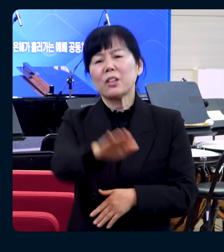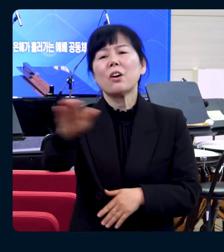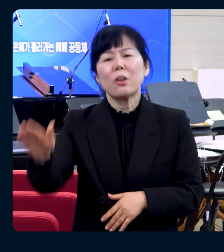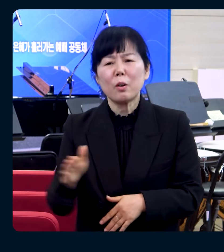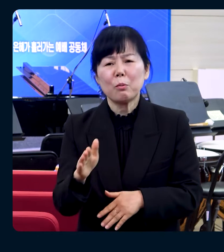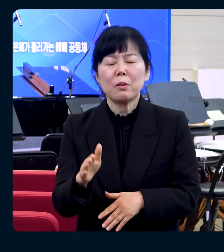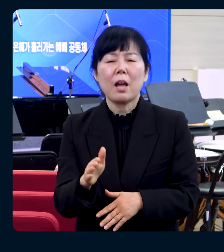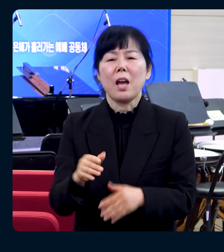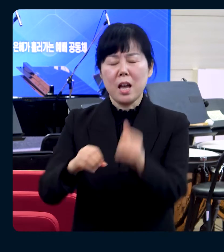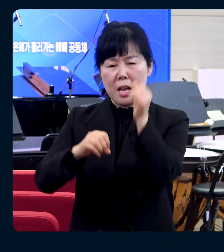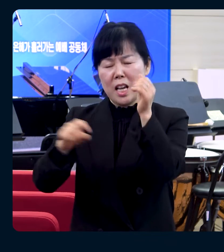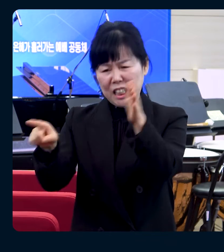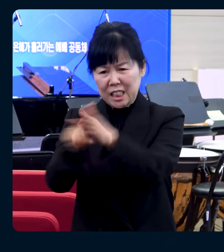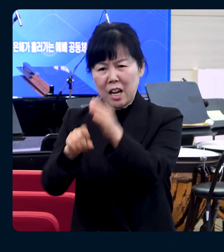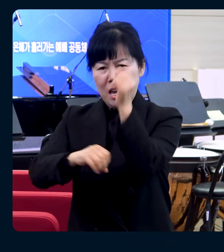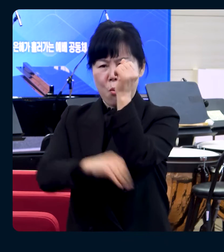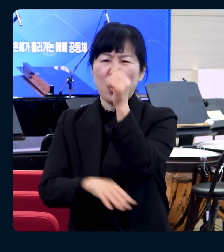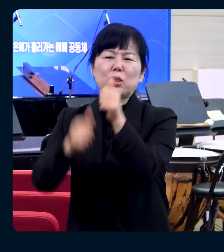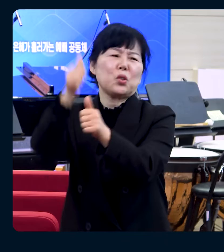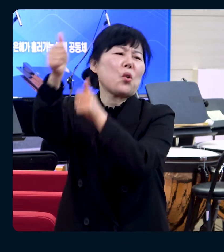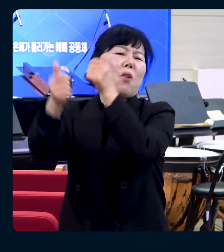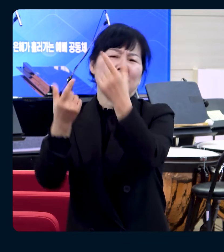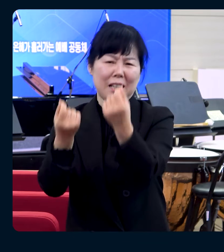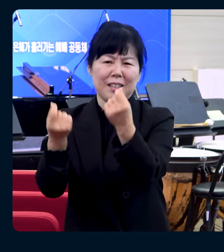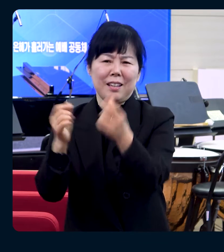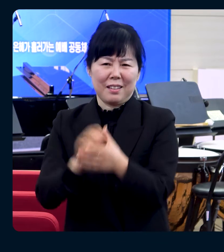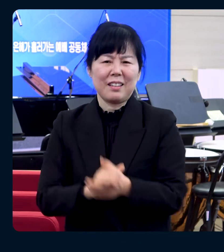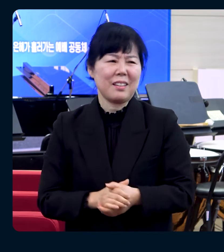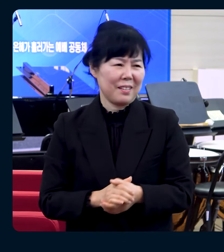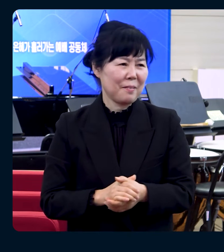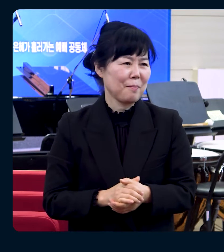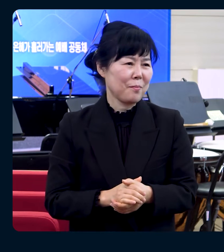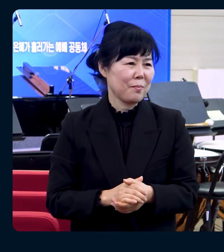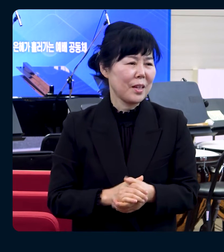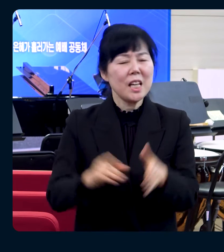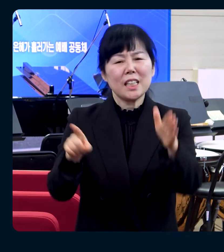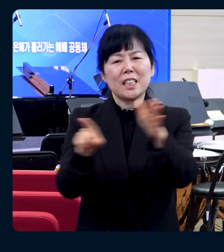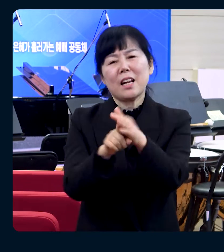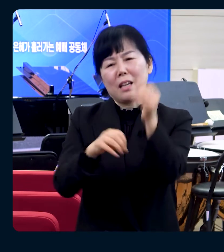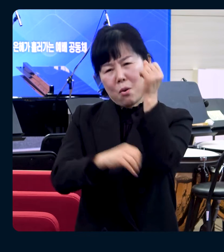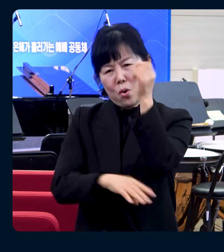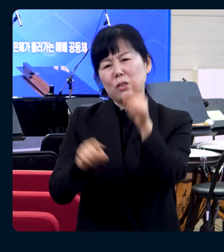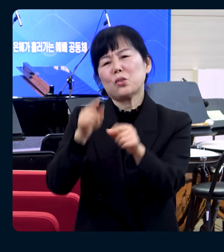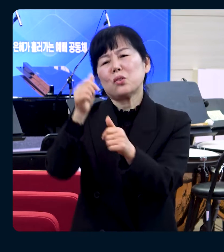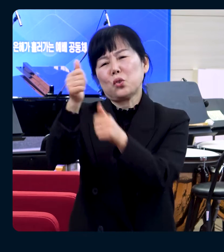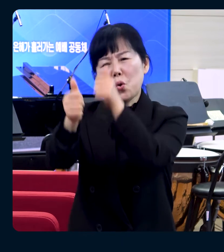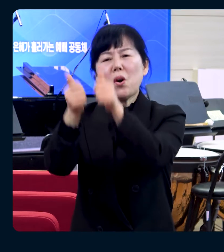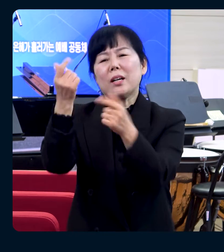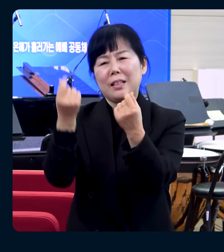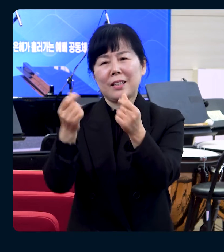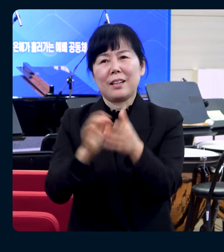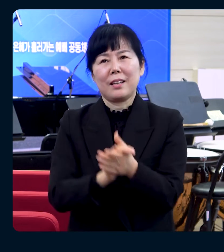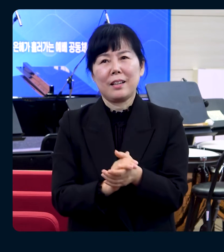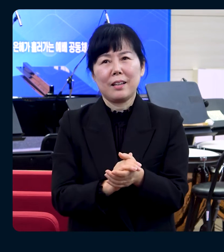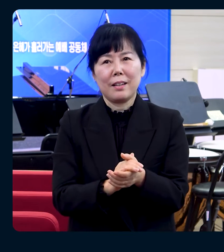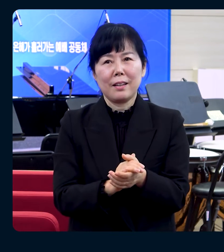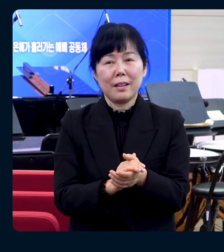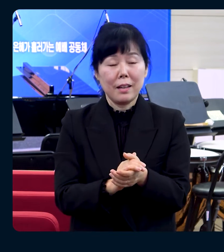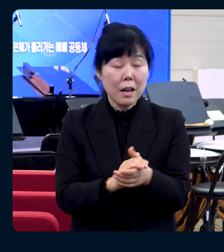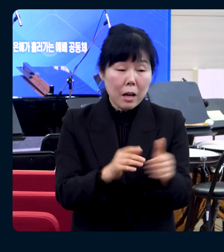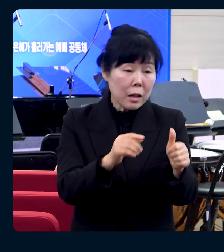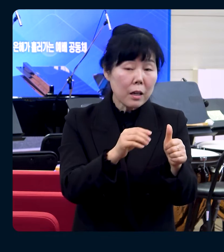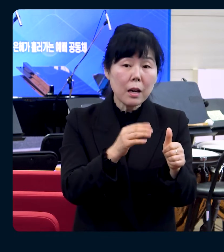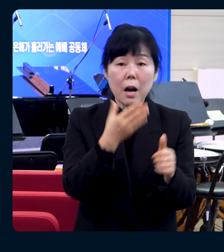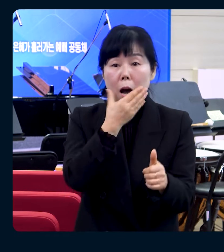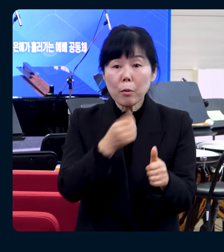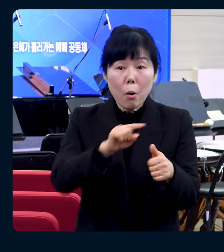원조다, 그런 뜻이라고요. 믿음의 조상이라는 말은 그의 신앙이 지금 우리 신앙의 원조다 하는 거예요. 아브라함 이전에도 신앙의 사람들이